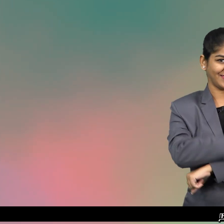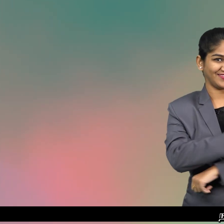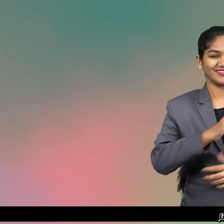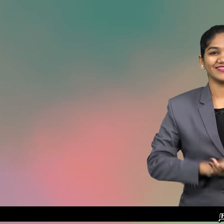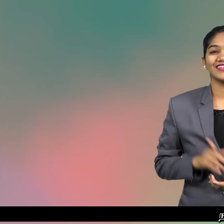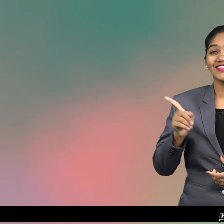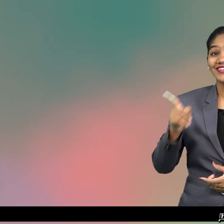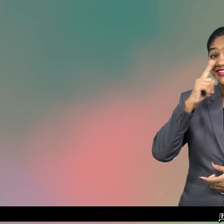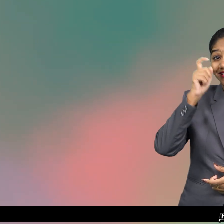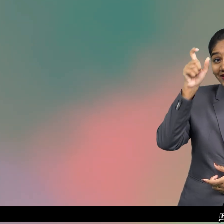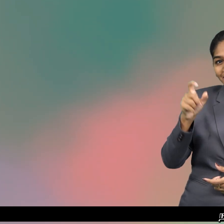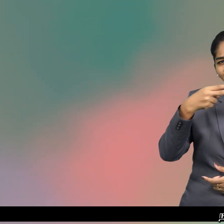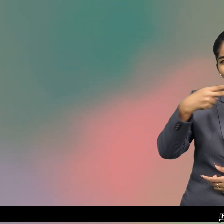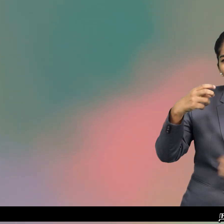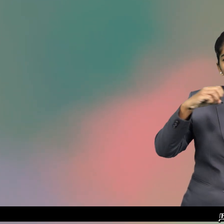நான்